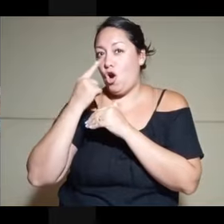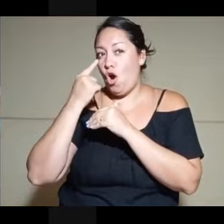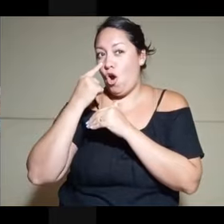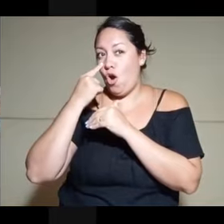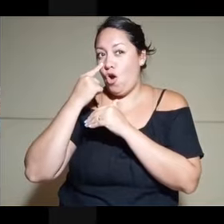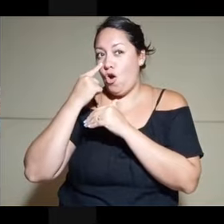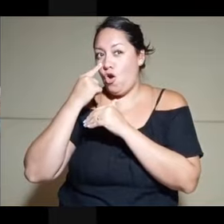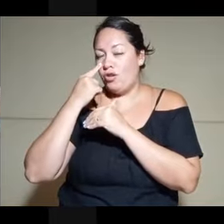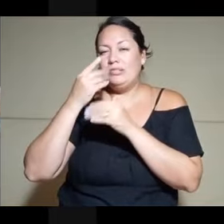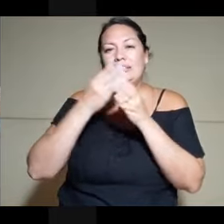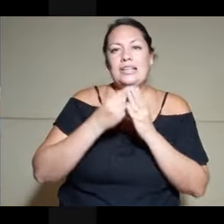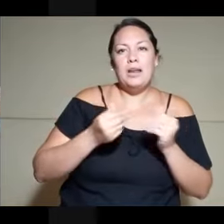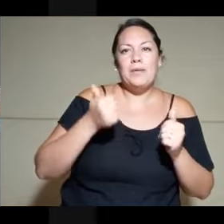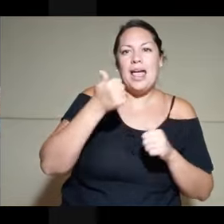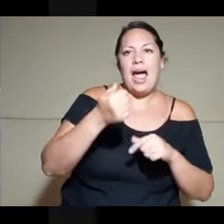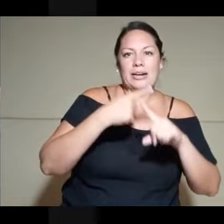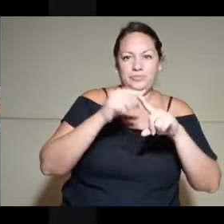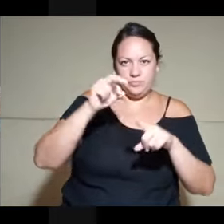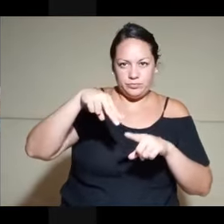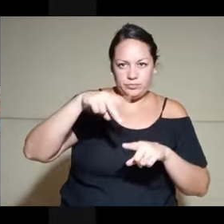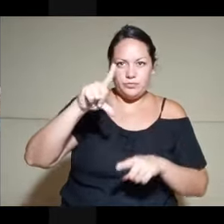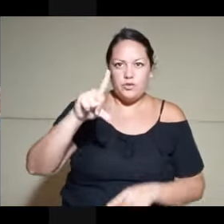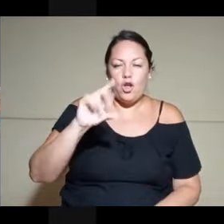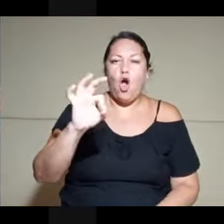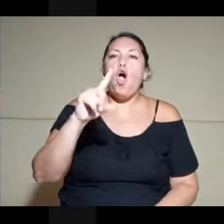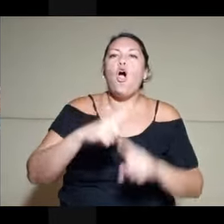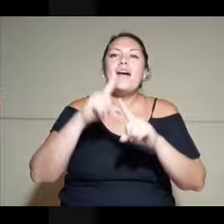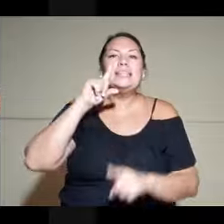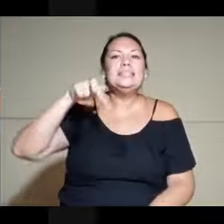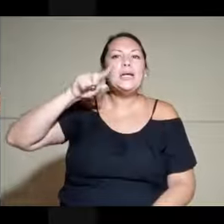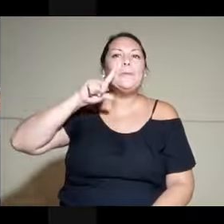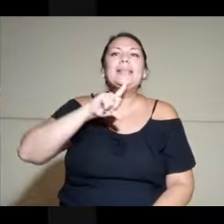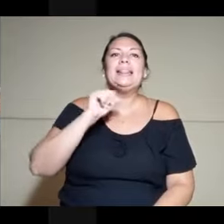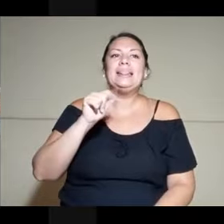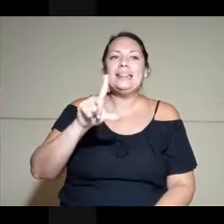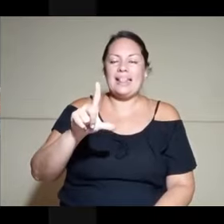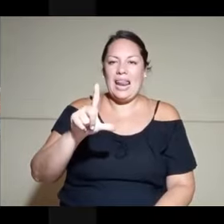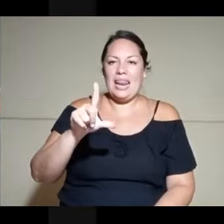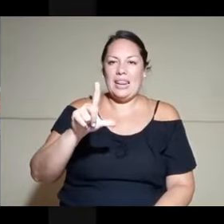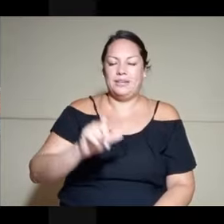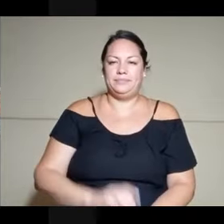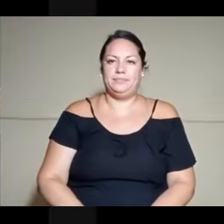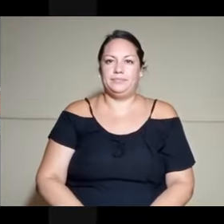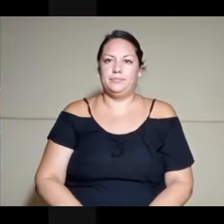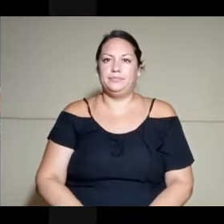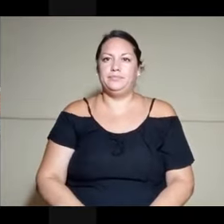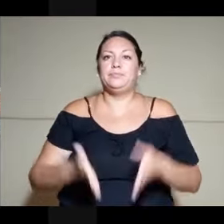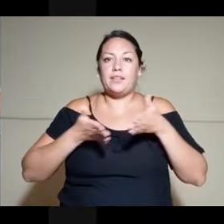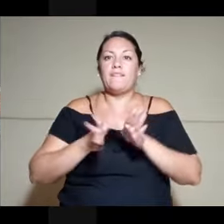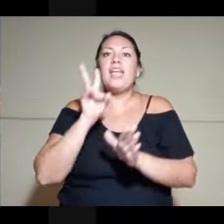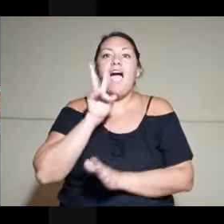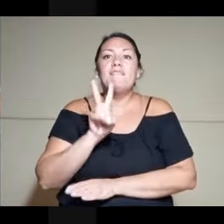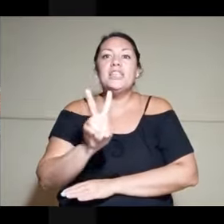es una de las capas del ojo, nace en el ojo y termina en la zona occipital, que acuérdense que era la